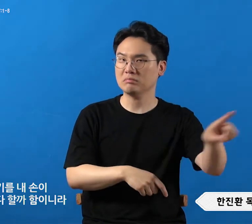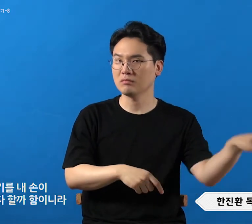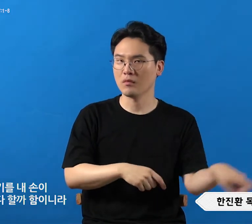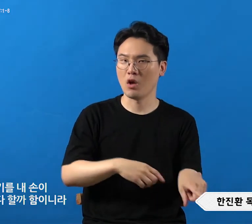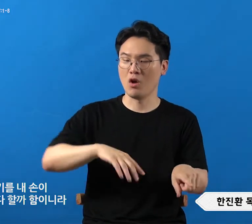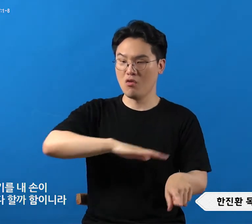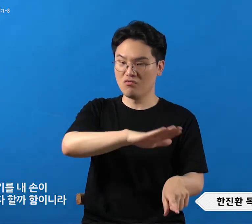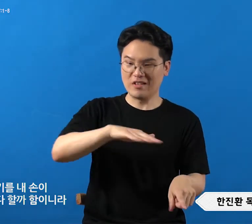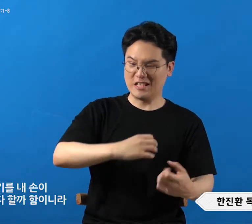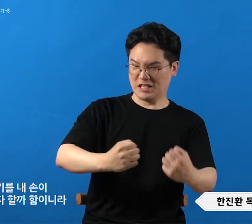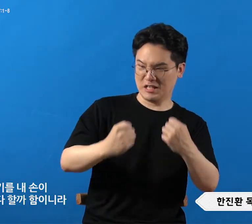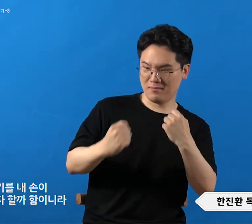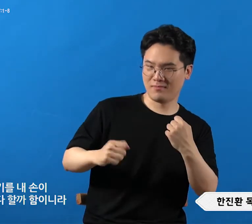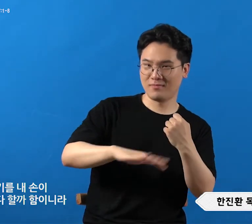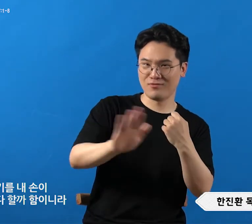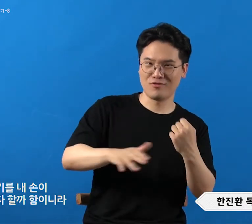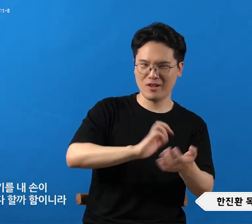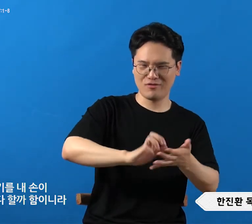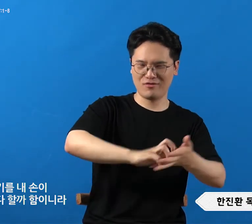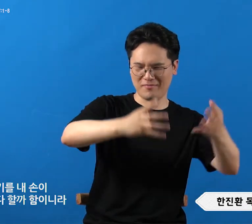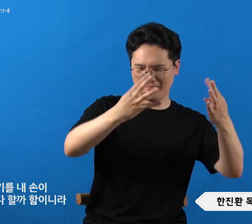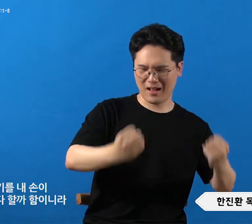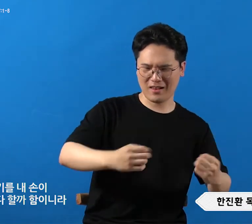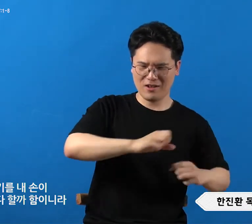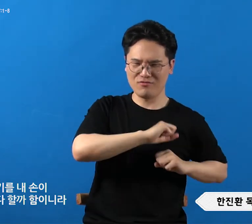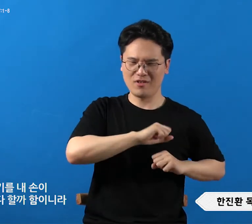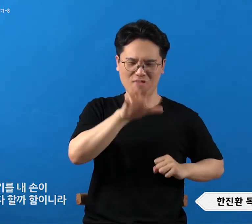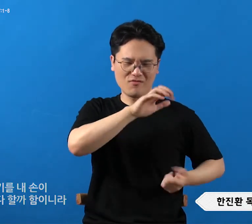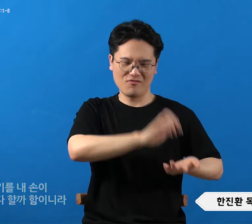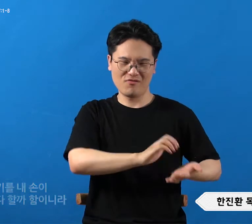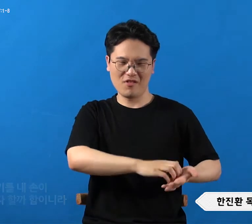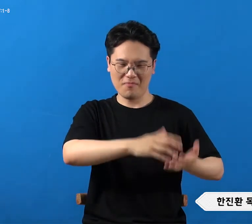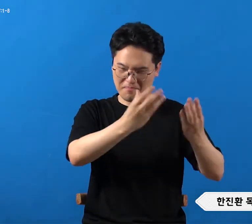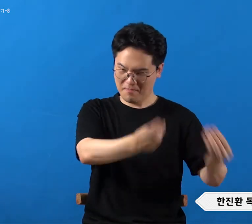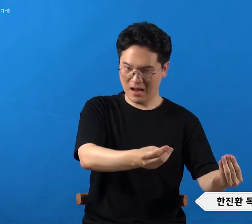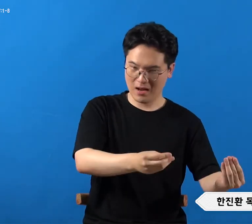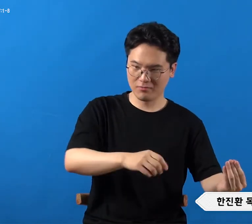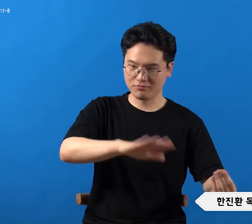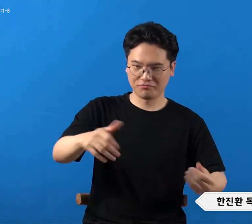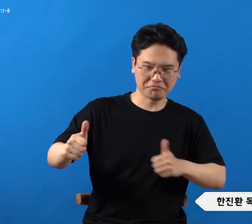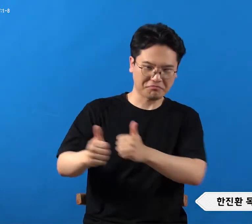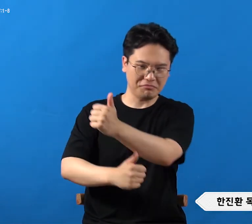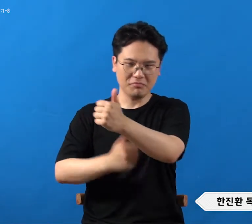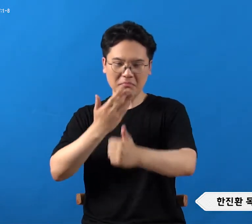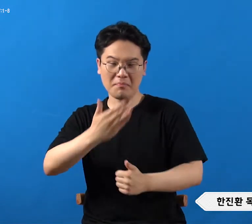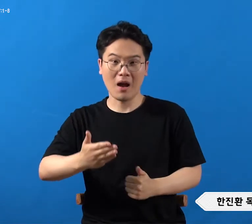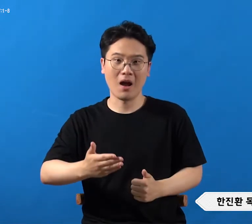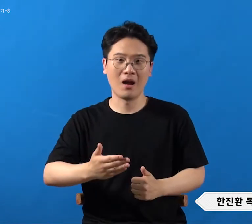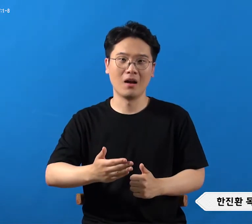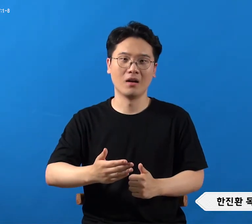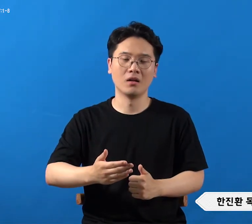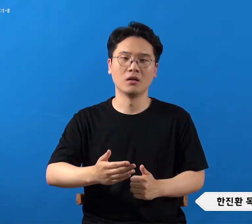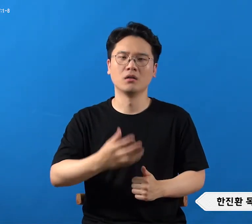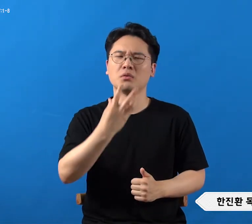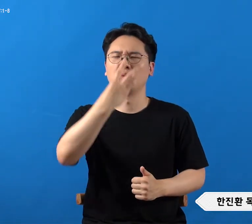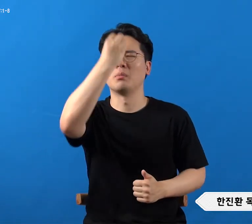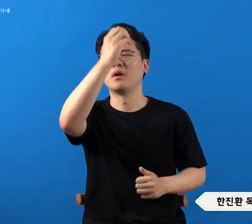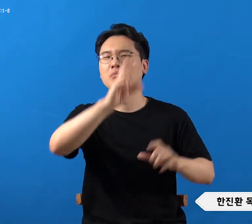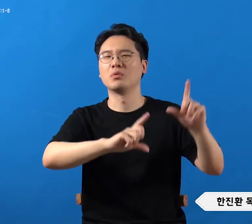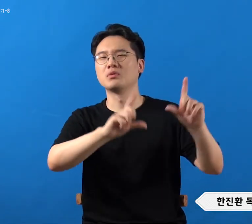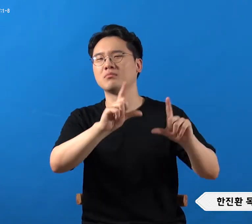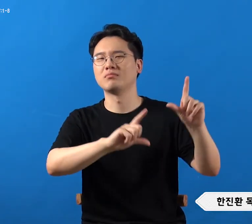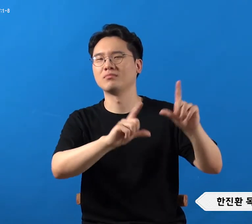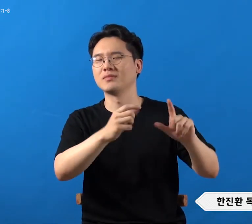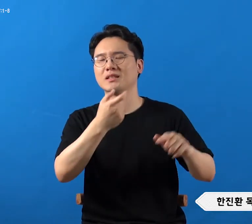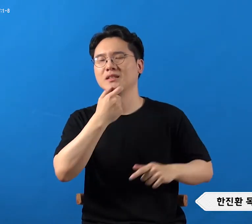우리가 잘 싸워서 이겼다 그런 말 할까봐 하나님이 숫자를 줄이라고 한 것입니다.